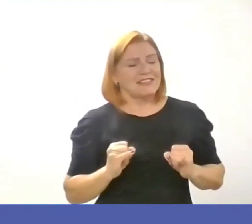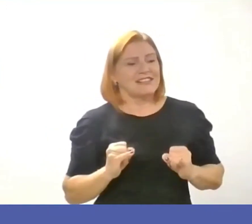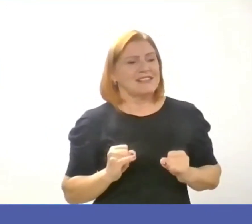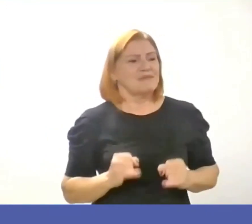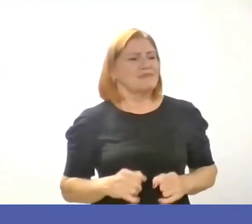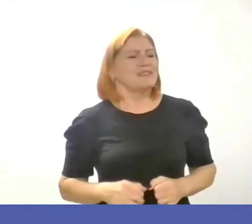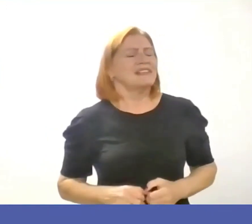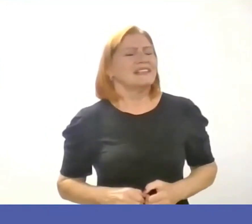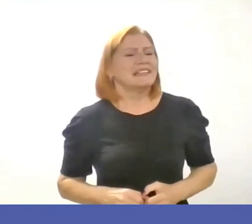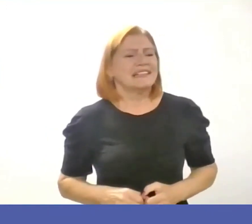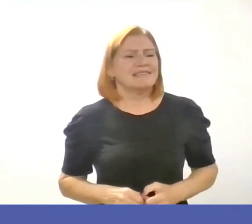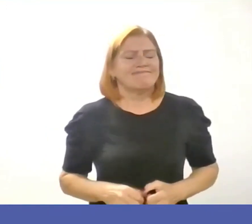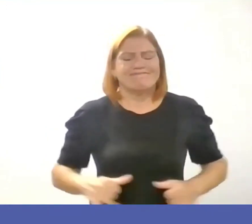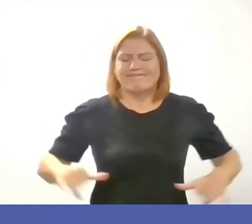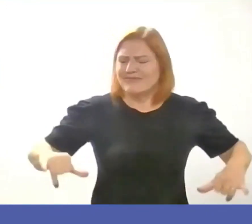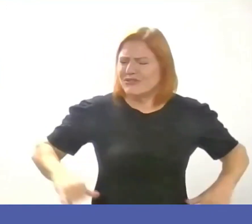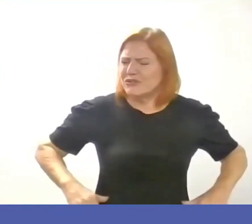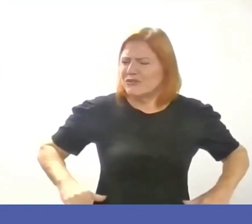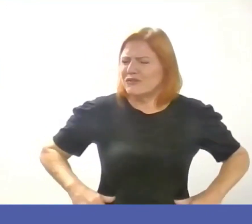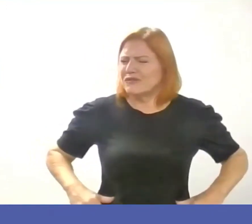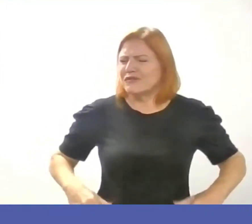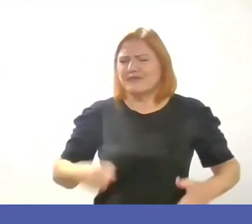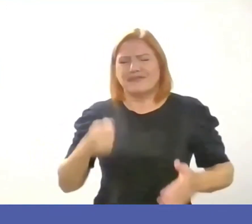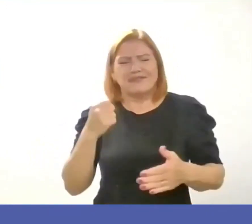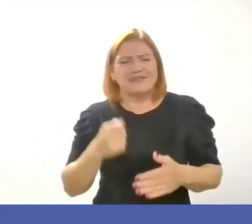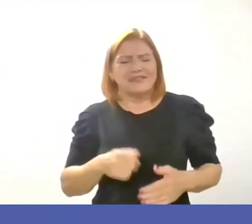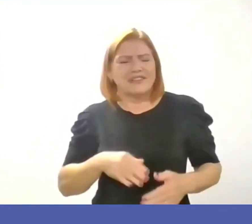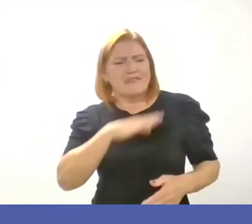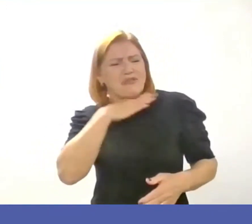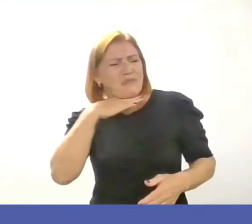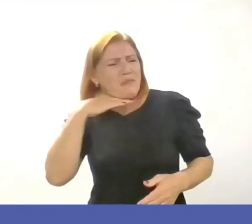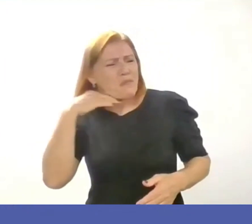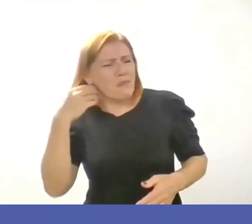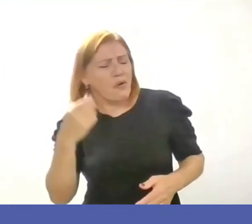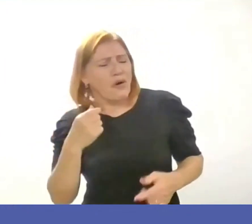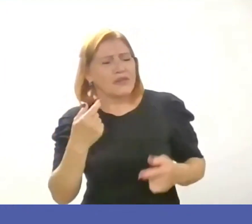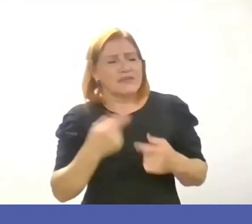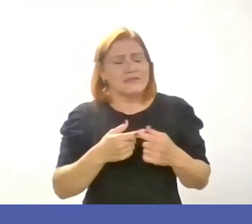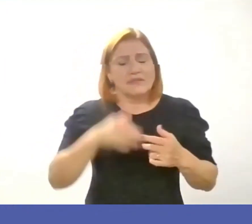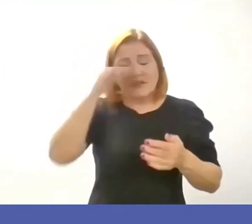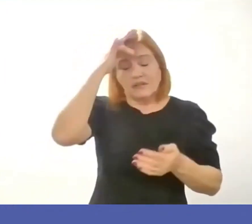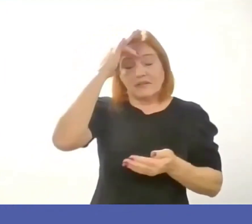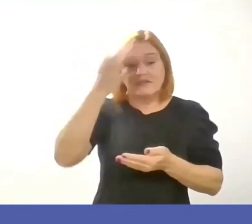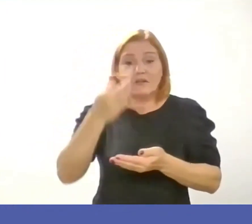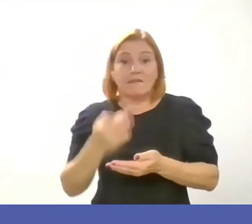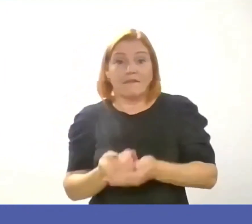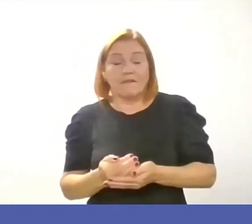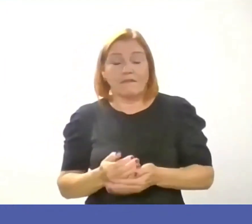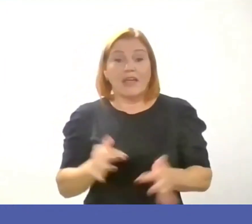fé. Os do período da igreja em Tiatira, né? A igreja